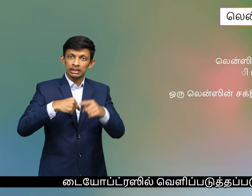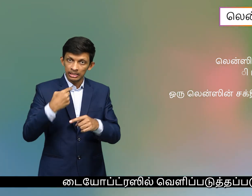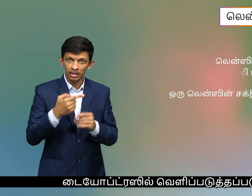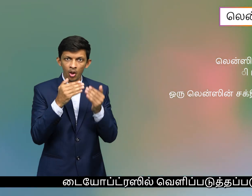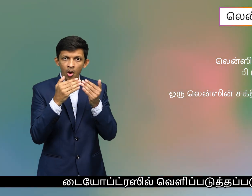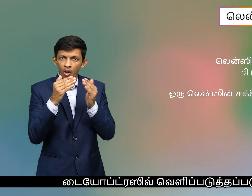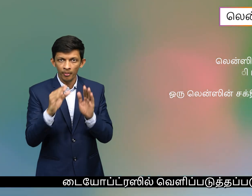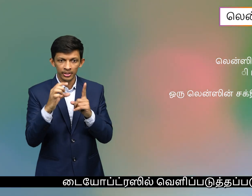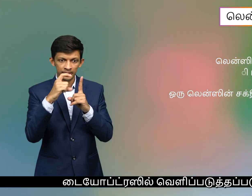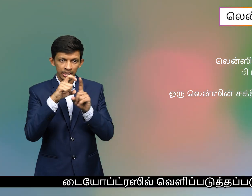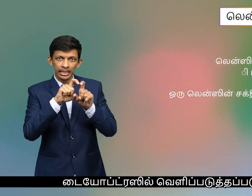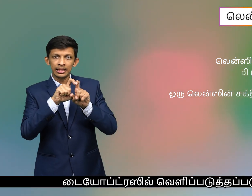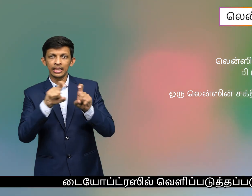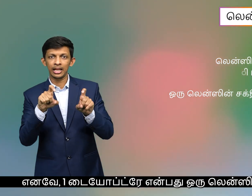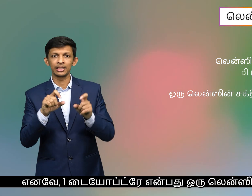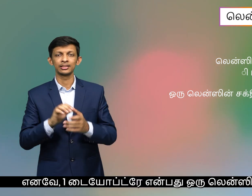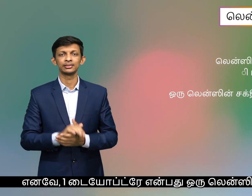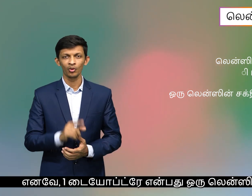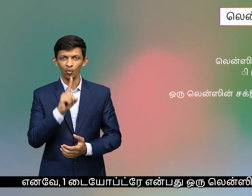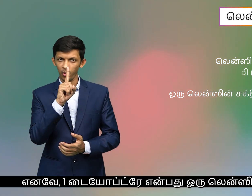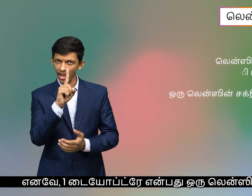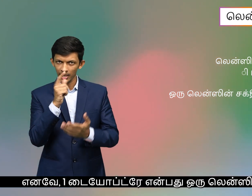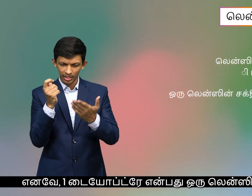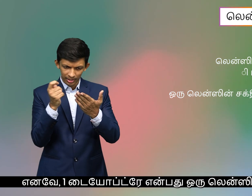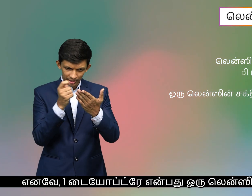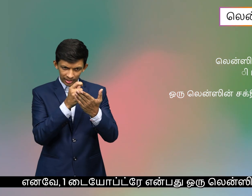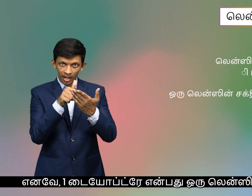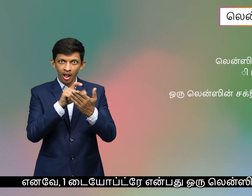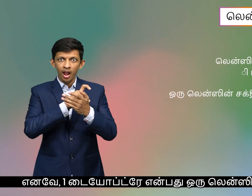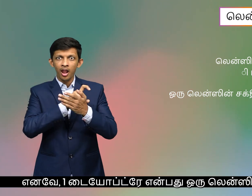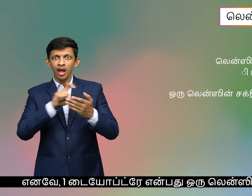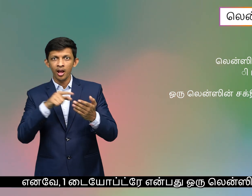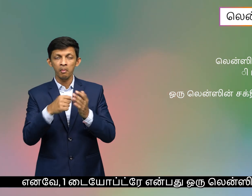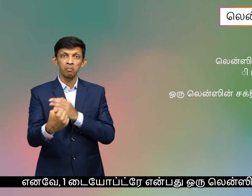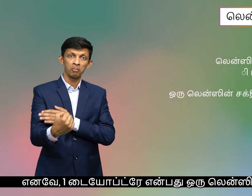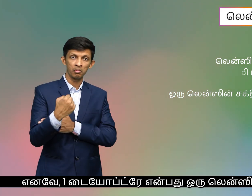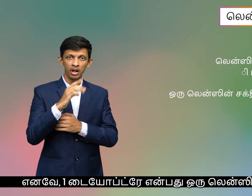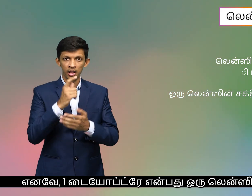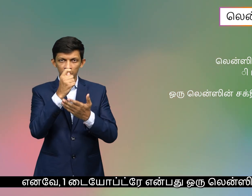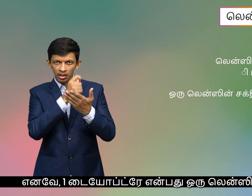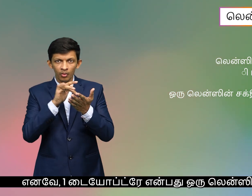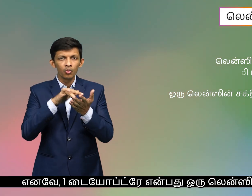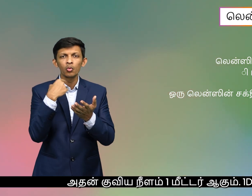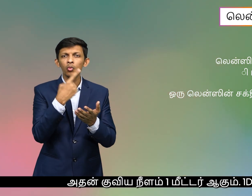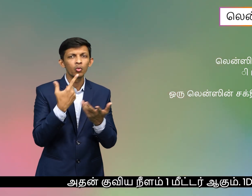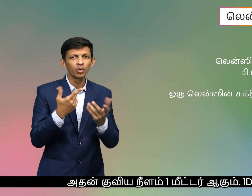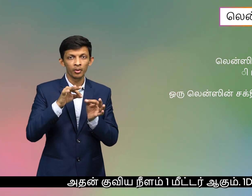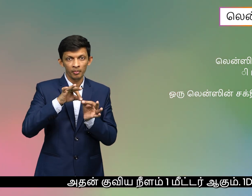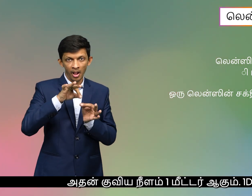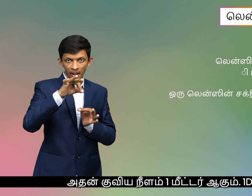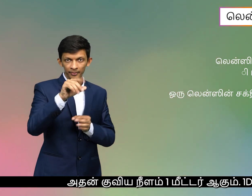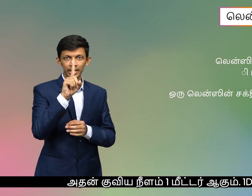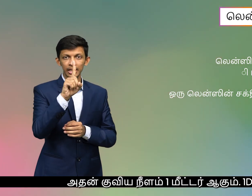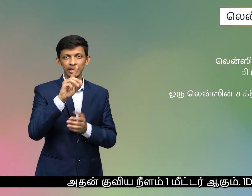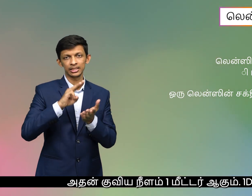டயோப்ட்ரேஸில் திறன் வெளிப்படுத்தப்படுகிறது. எனவே ஒரு டயோப்ட்ரே என்பது ஒரு வில்லையின் திறனாகும். அதன்